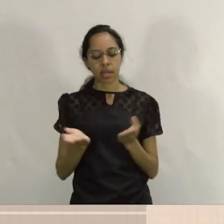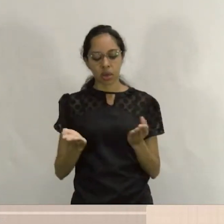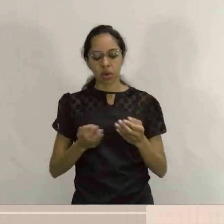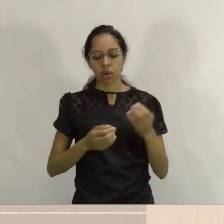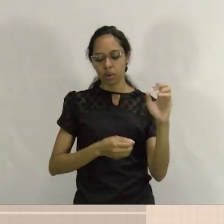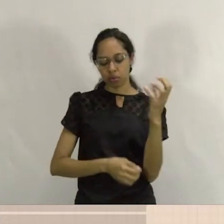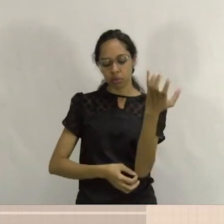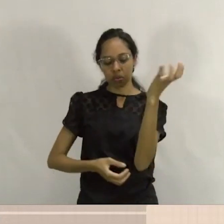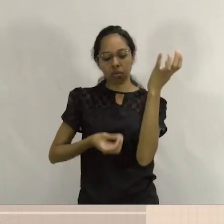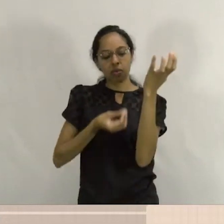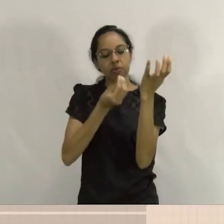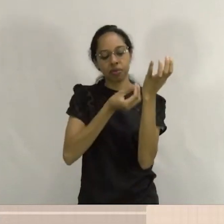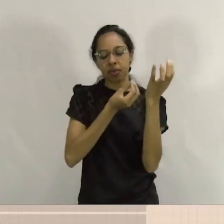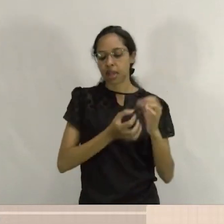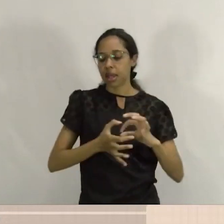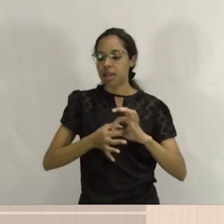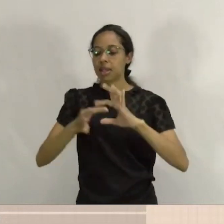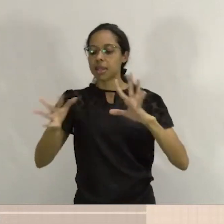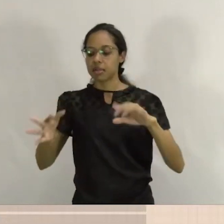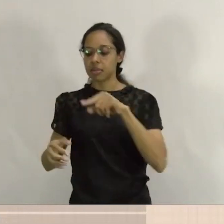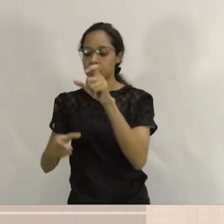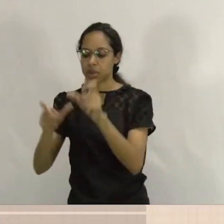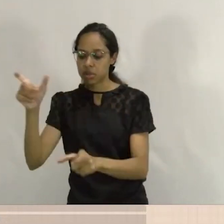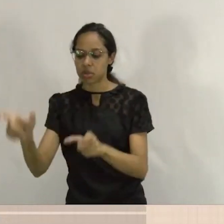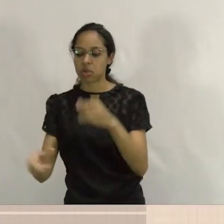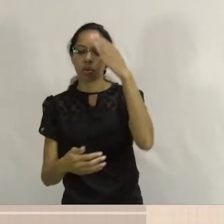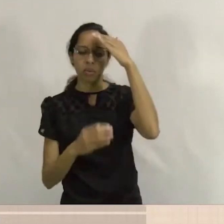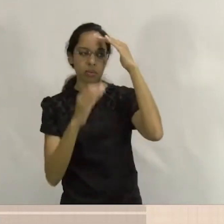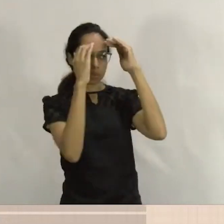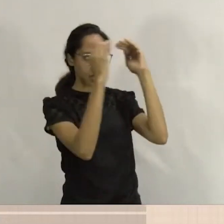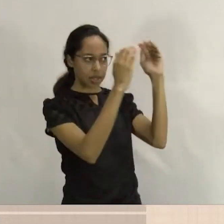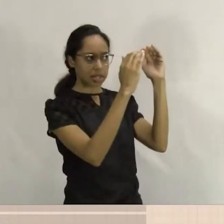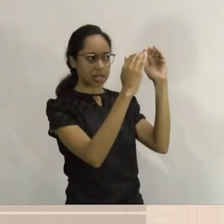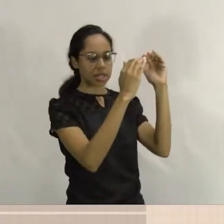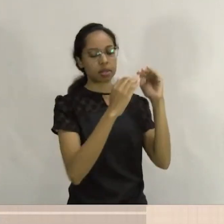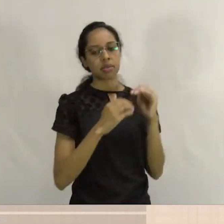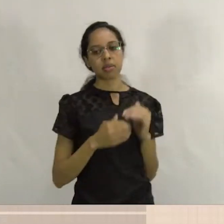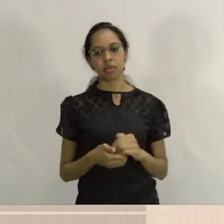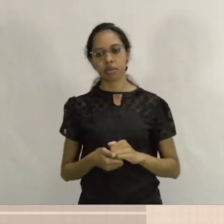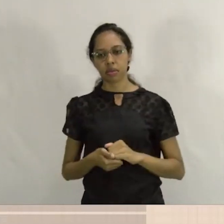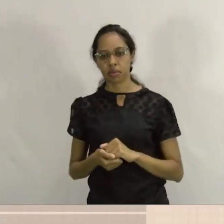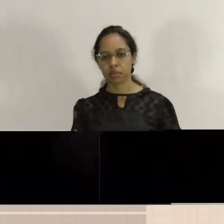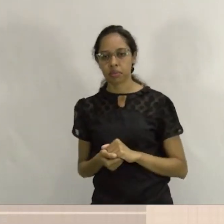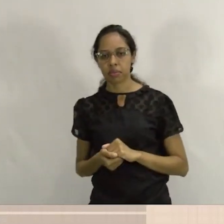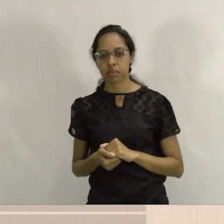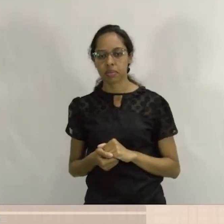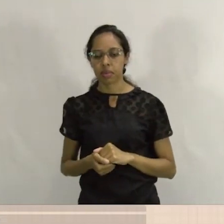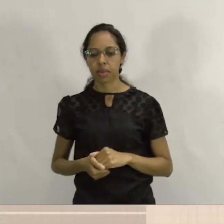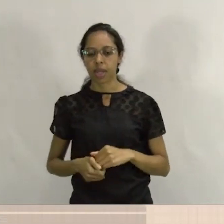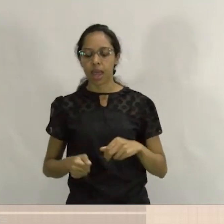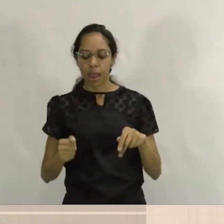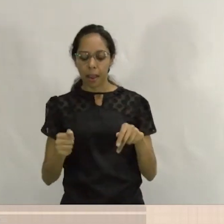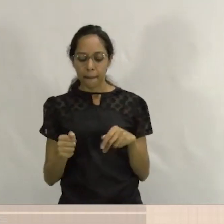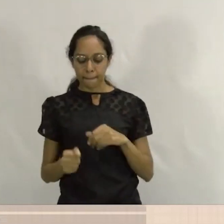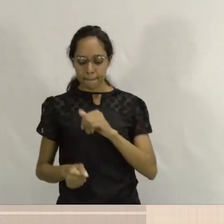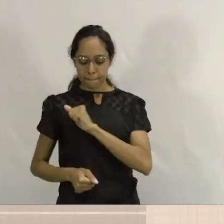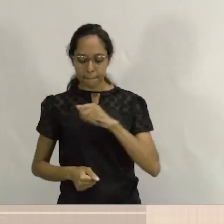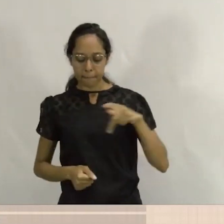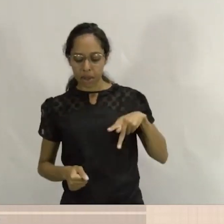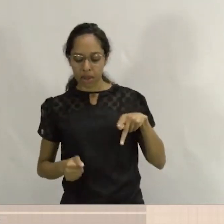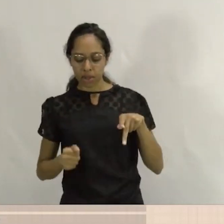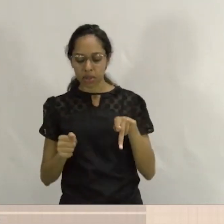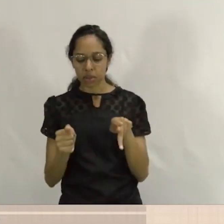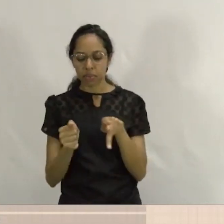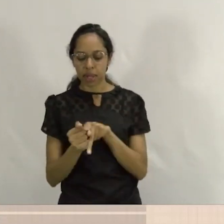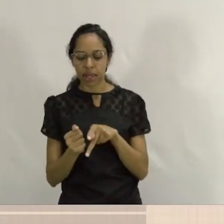igreja do primeiro século, que é a igreja que começou bem, com o apóstolo Pedro, e depois